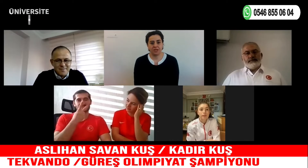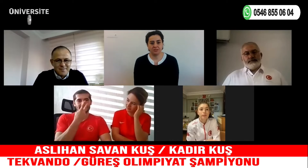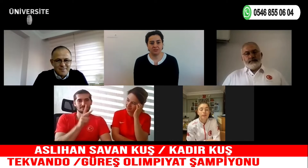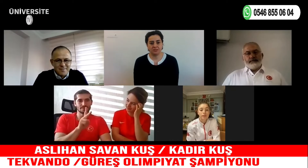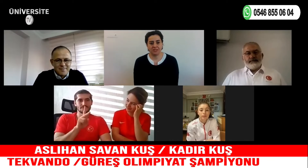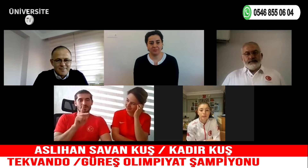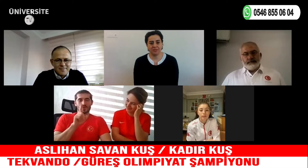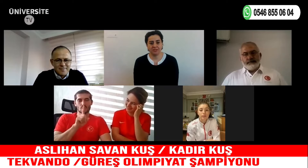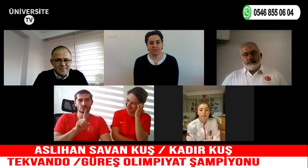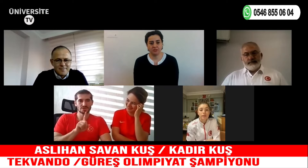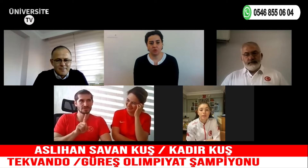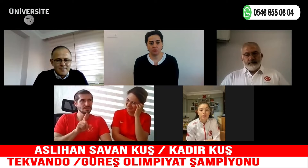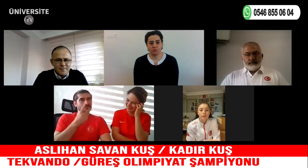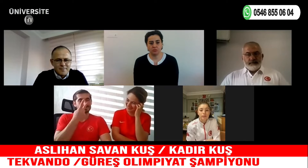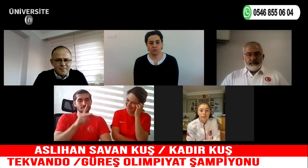Ben